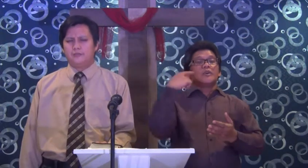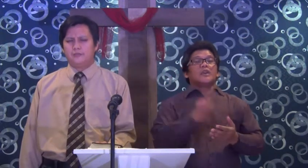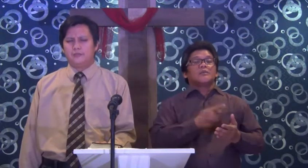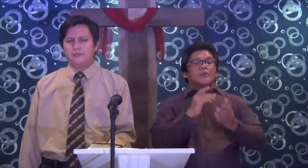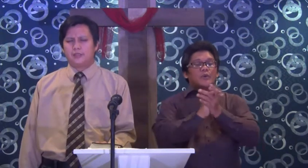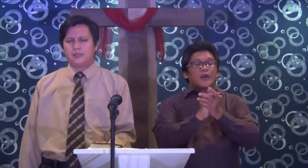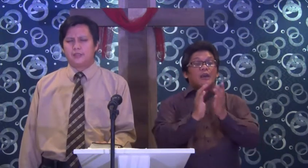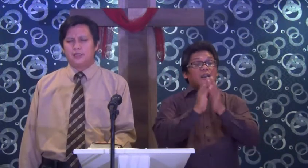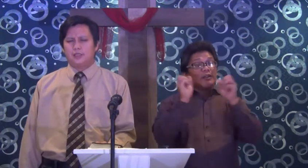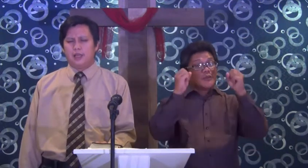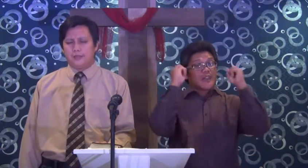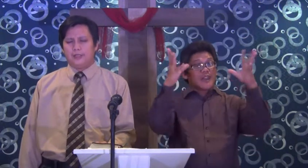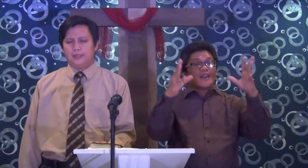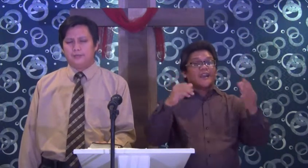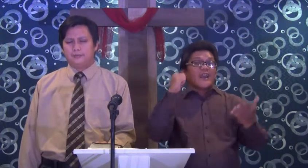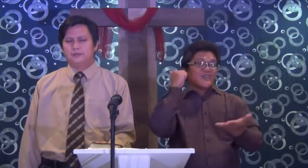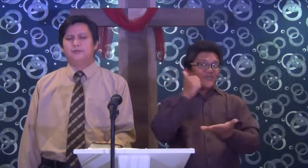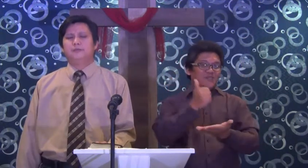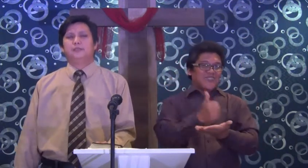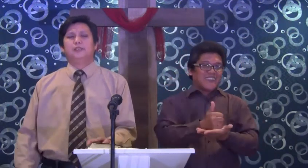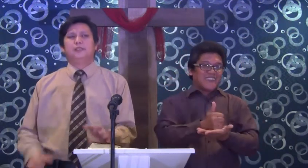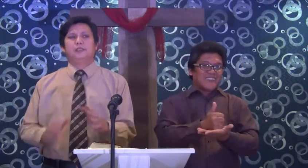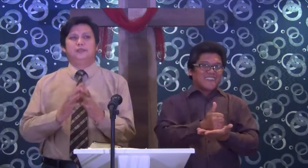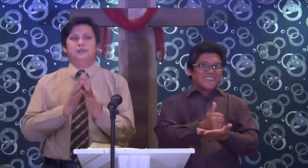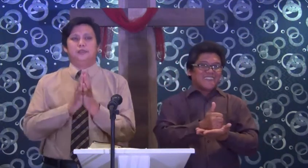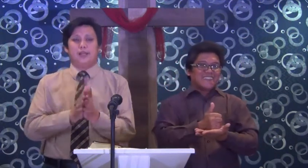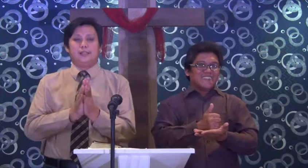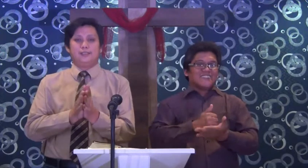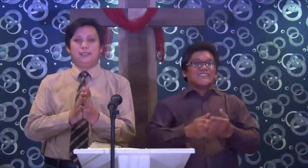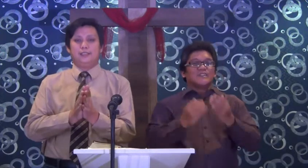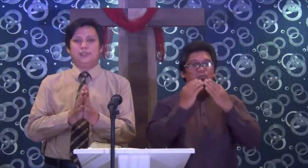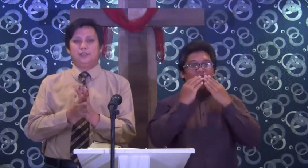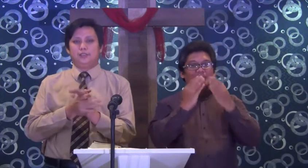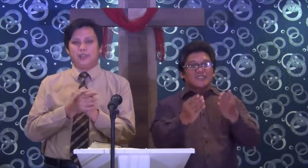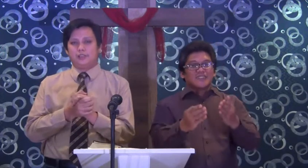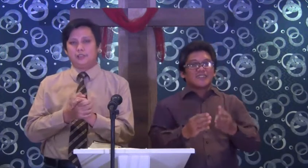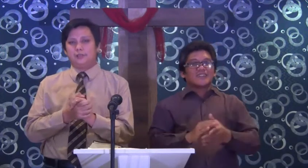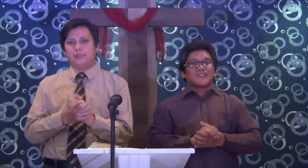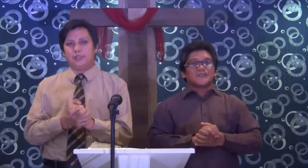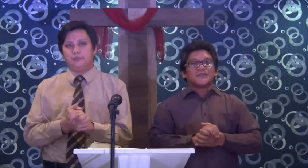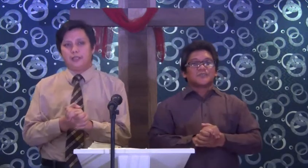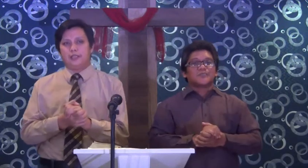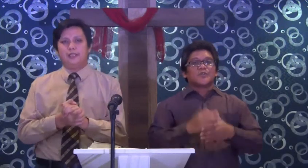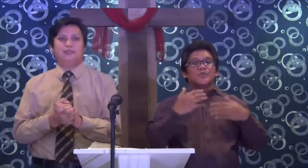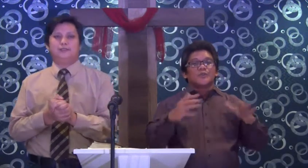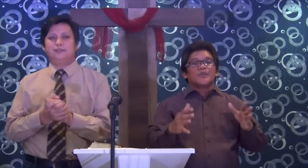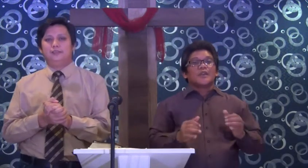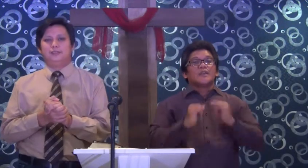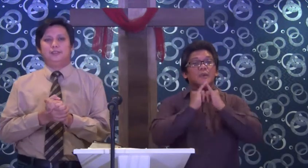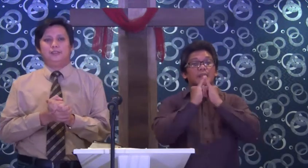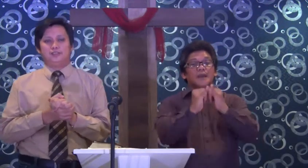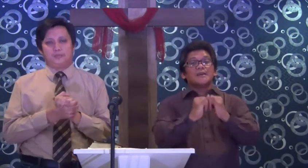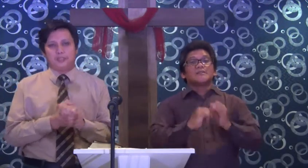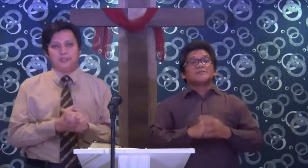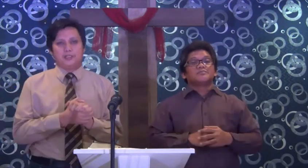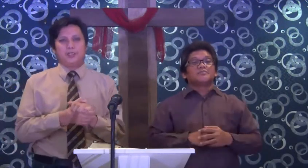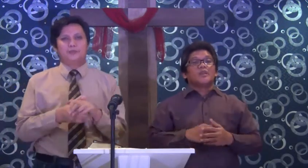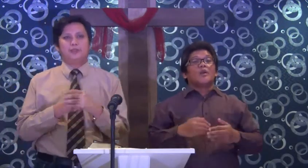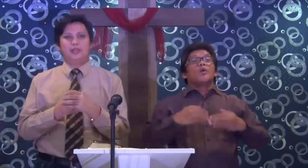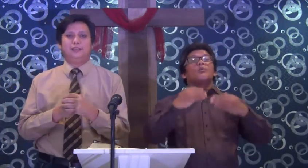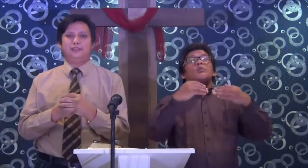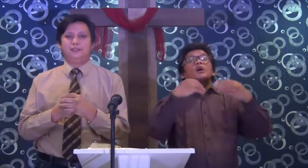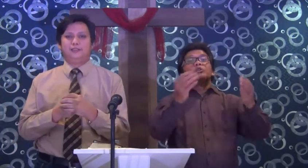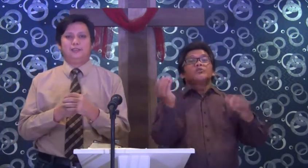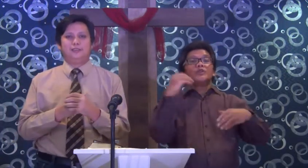haleluya, amin. Terima kasih saudara sudah mengikuti ibadah. Terus maju di